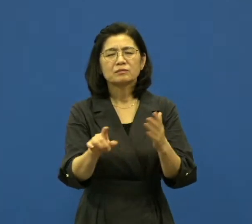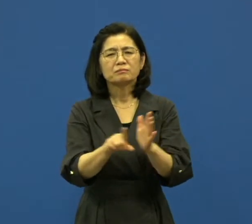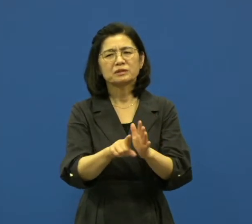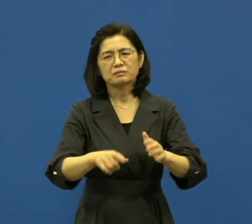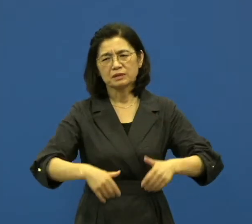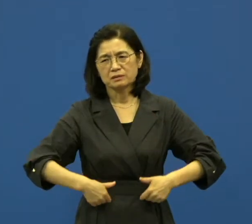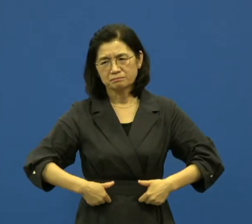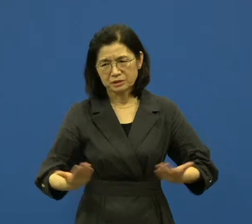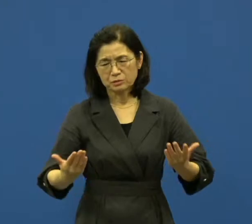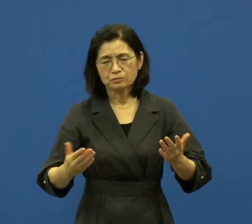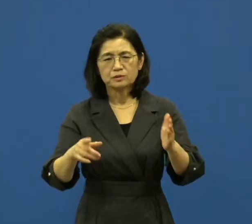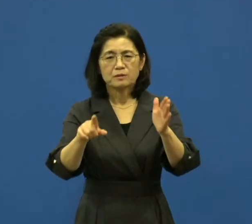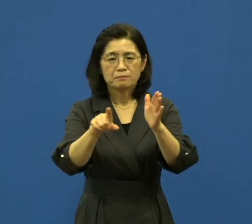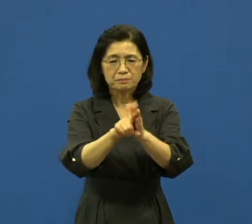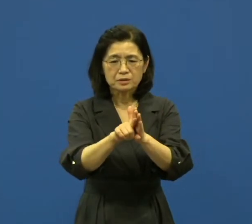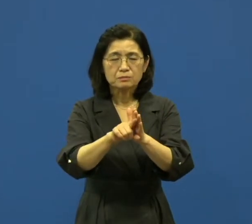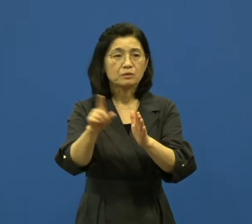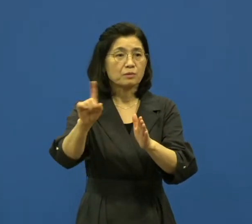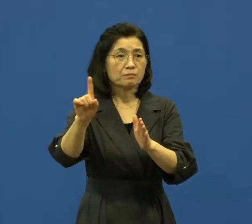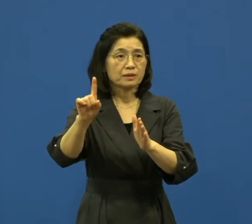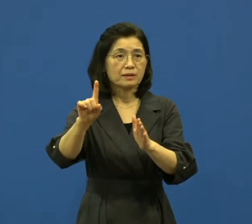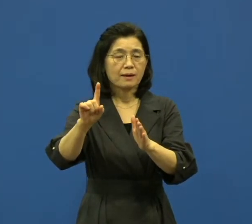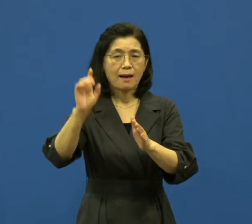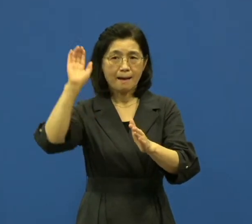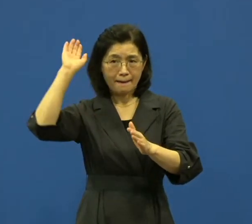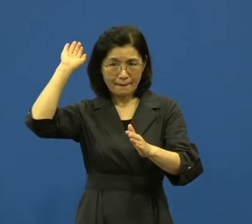거예요. 믿음은 미래를 지향합니다.